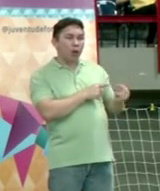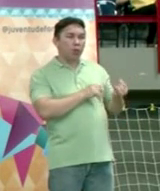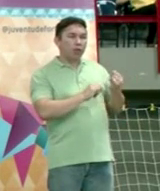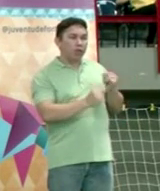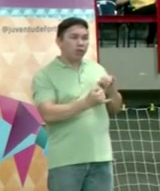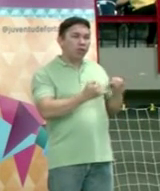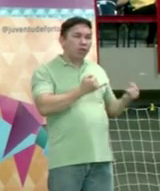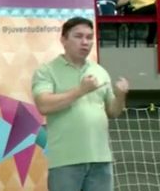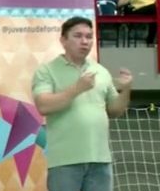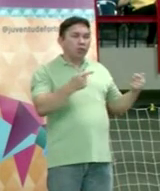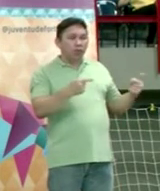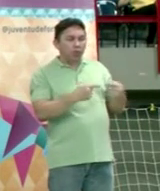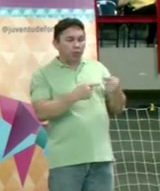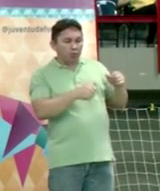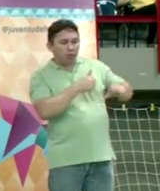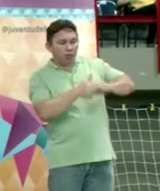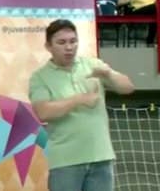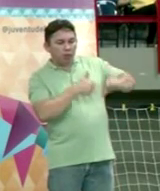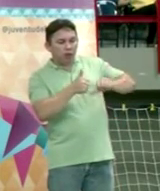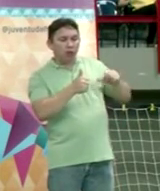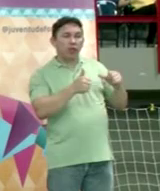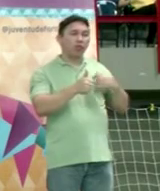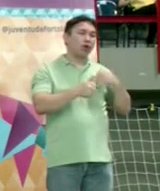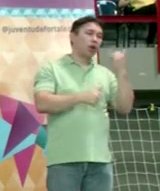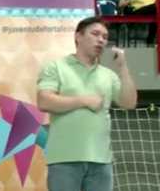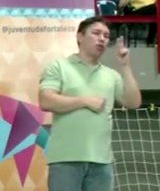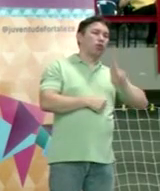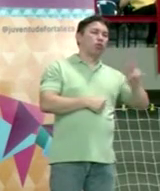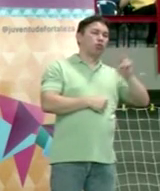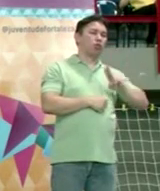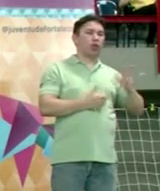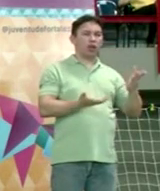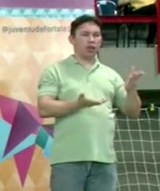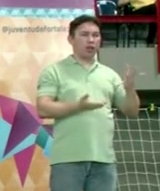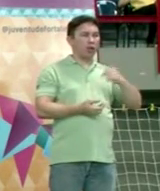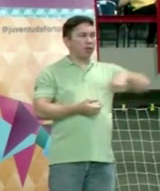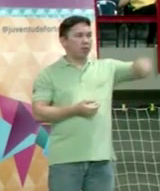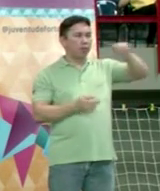aproveitar isso de maneira de transformar em energia útil, tá?